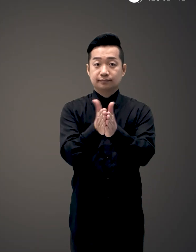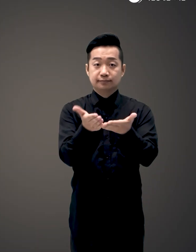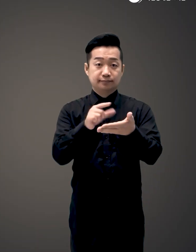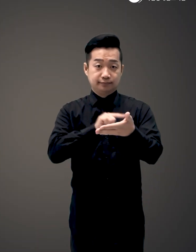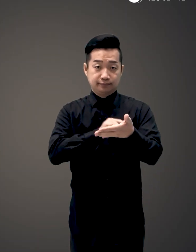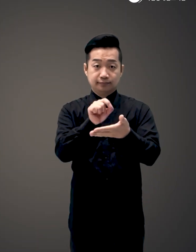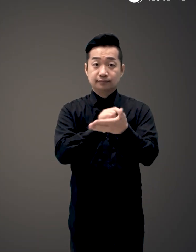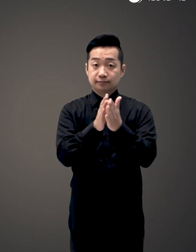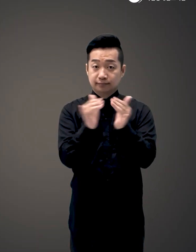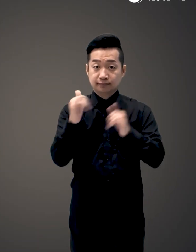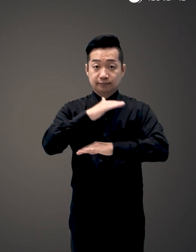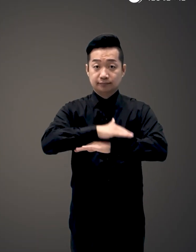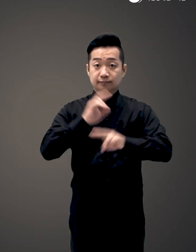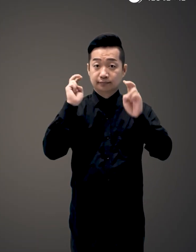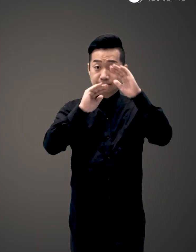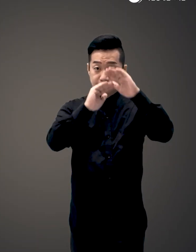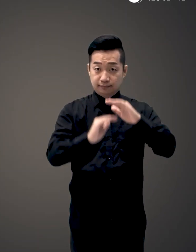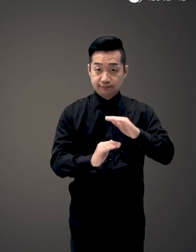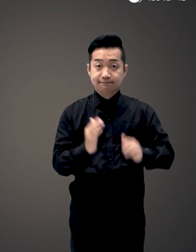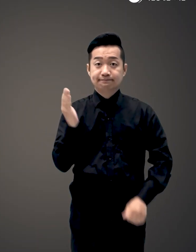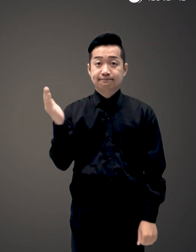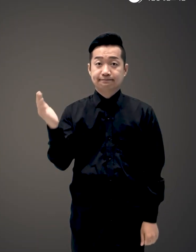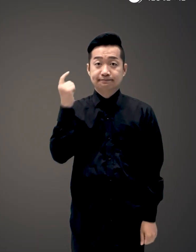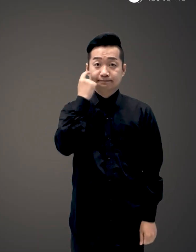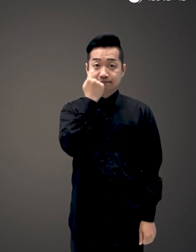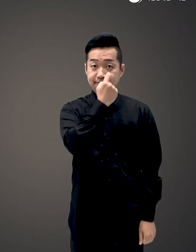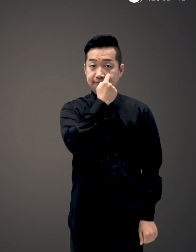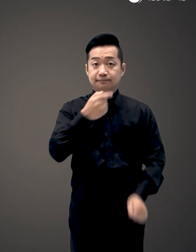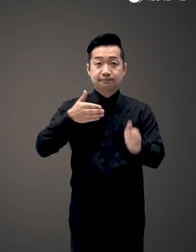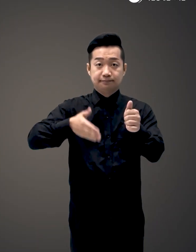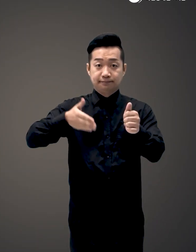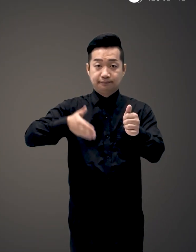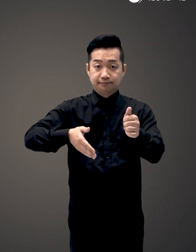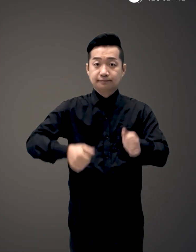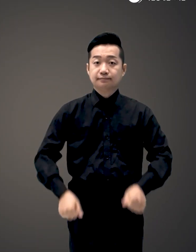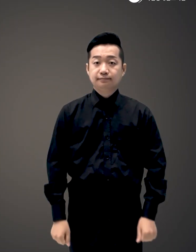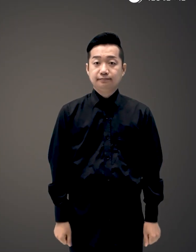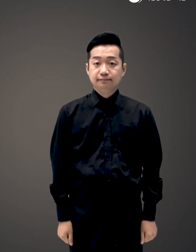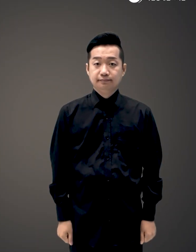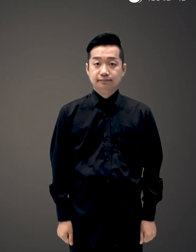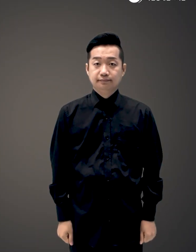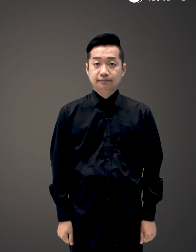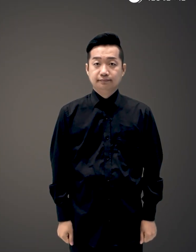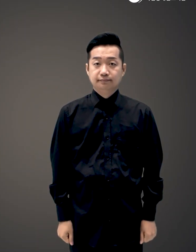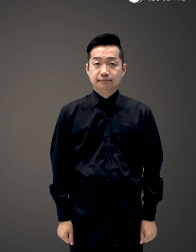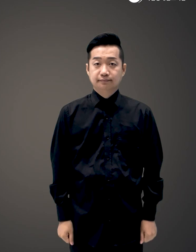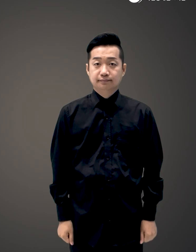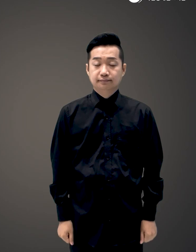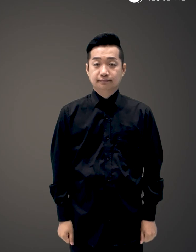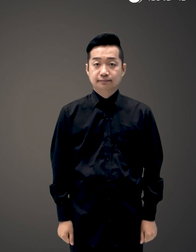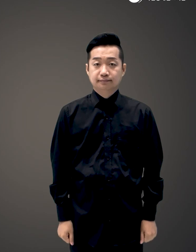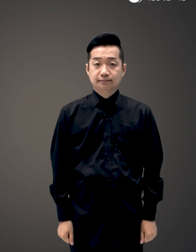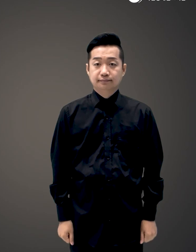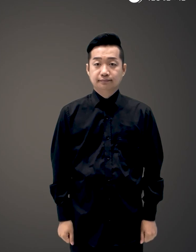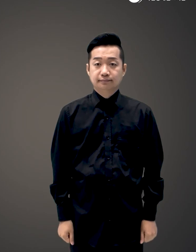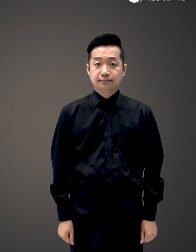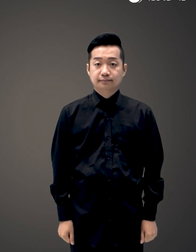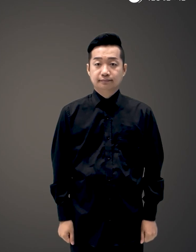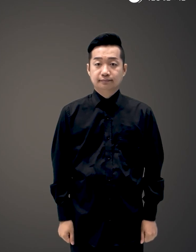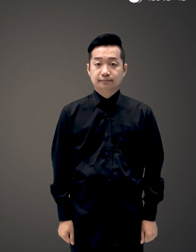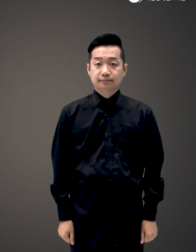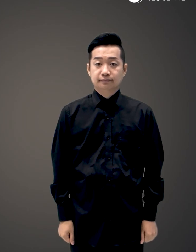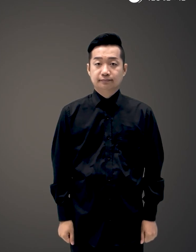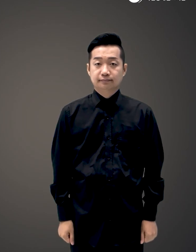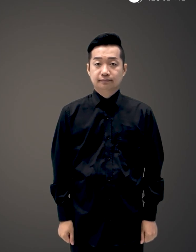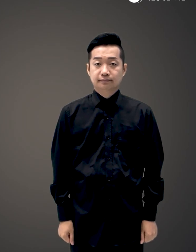세상을 사랑하게 만들어준 20가지 반려견 이야기. 도서명, 그 개가 전하고 싶던 말. 저자,